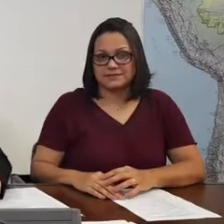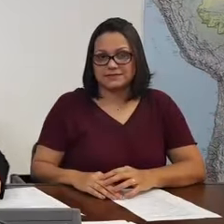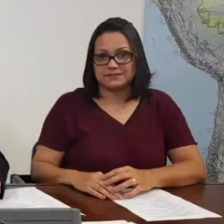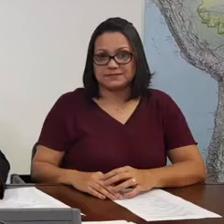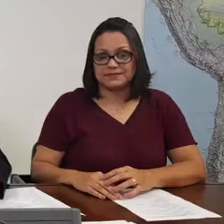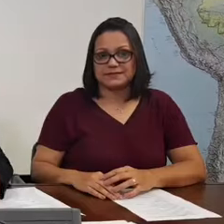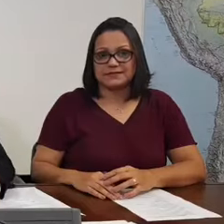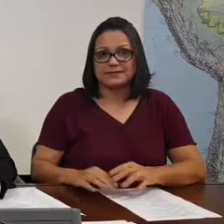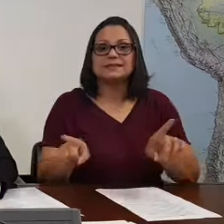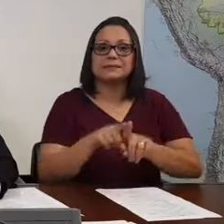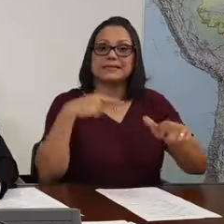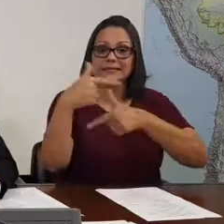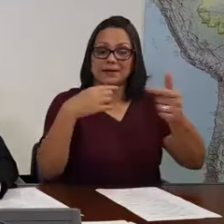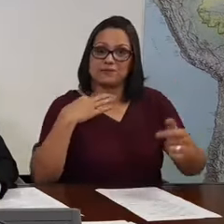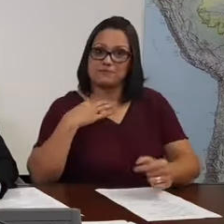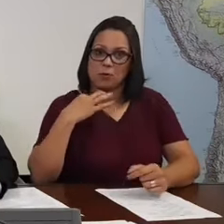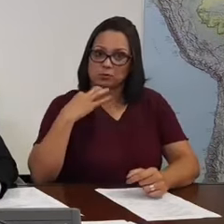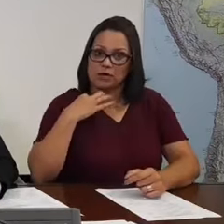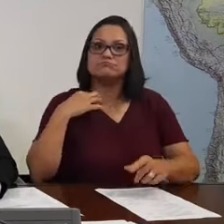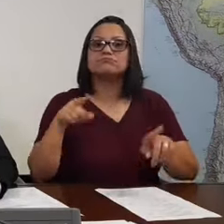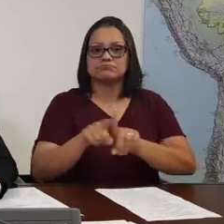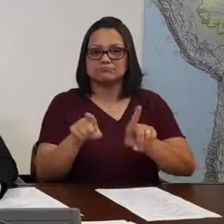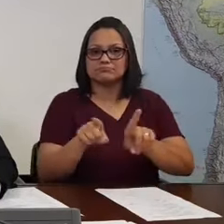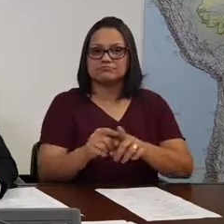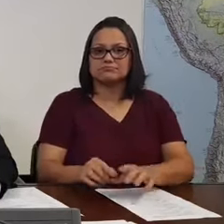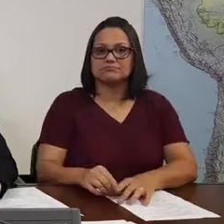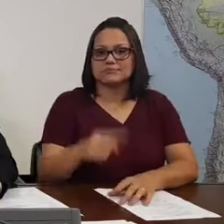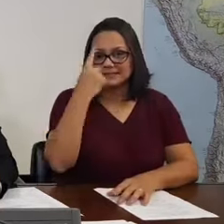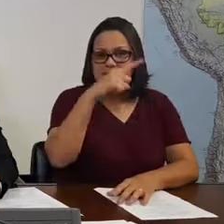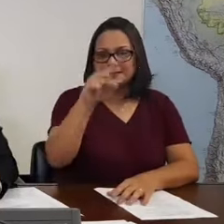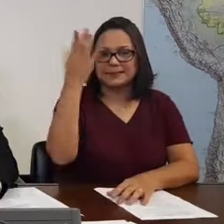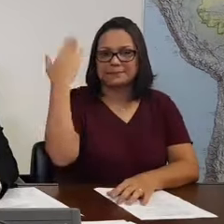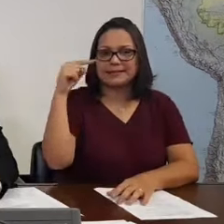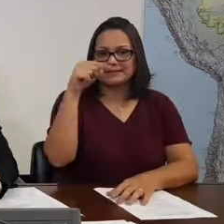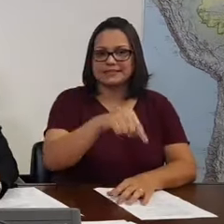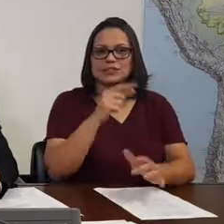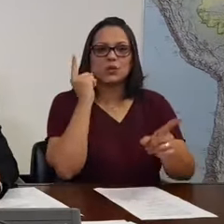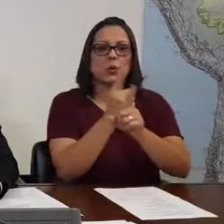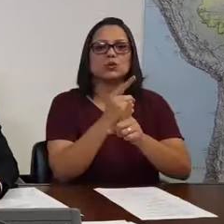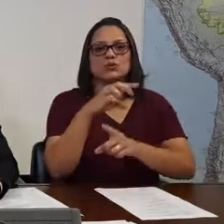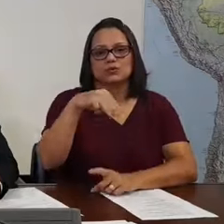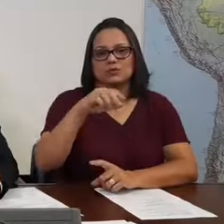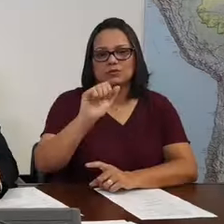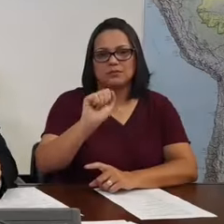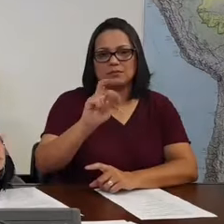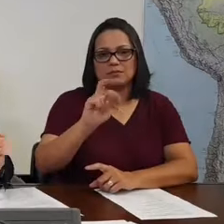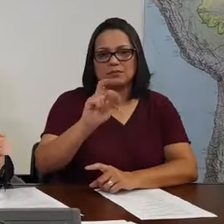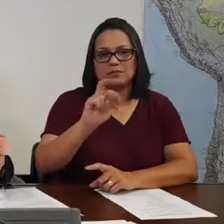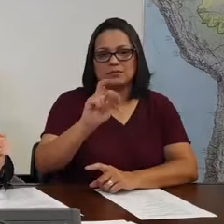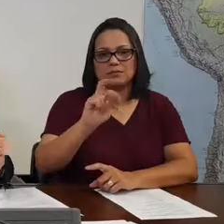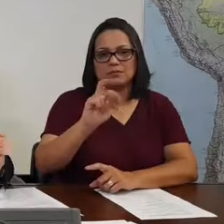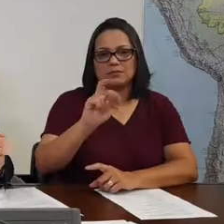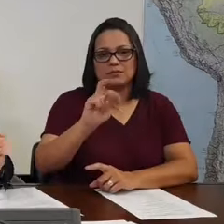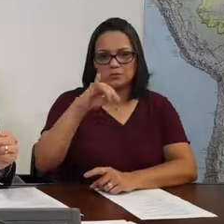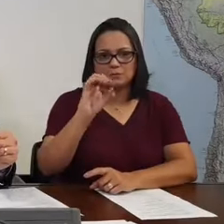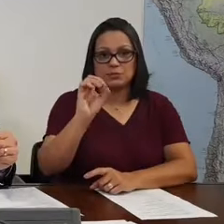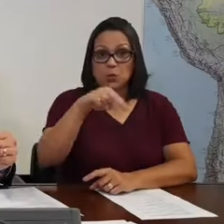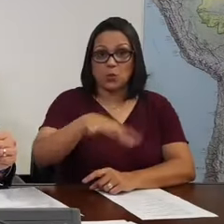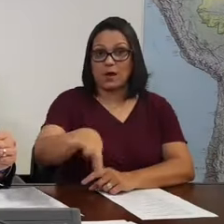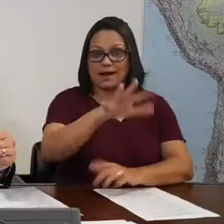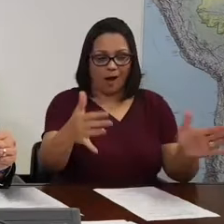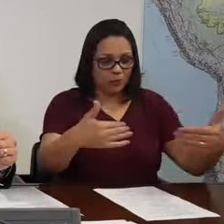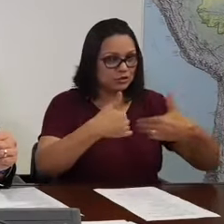Quem? Os trabalhos voluntários. Trabalhos voluntários. A semana passada tivemos aqui com o Marcos Mion, a questão dos autistas.